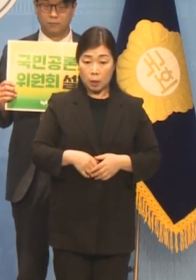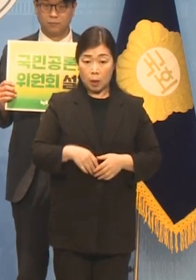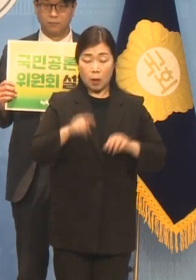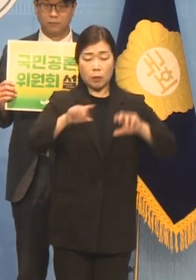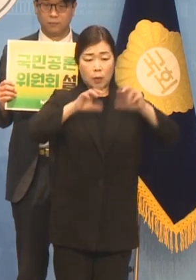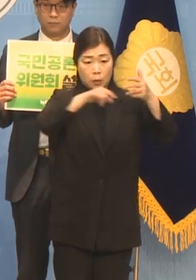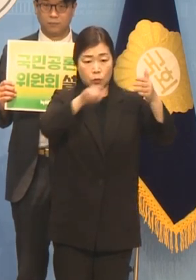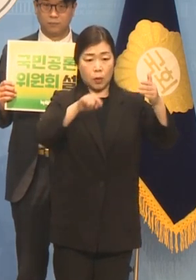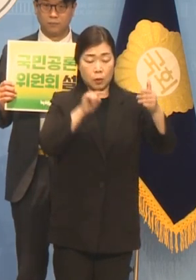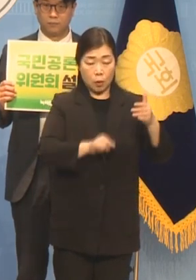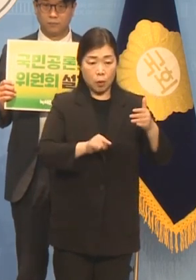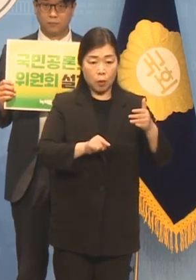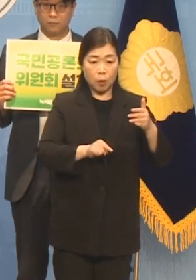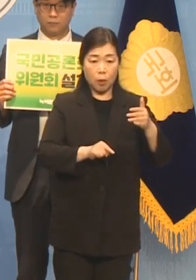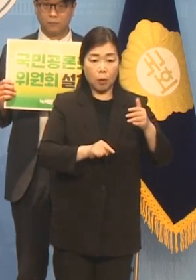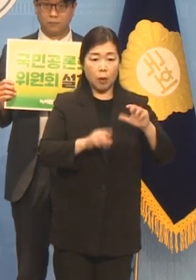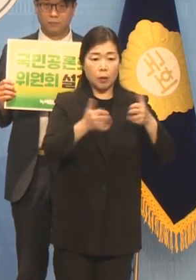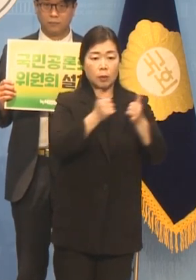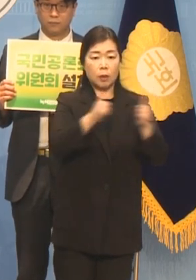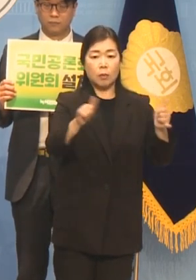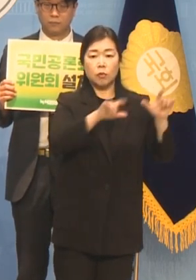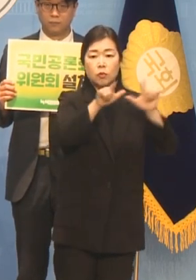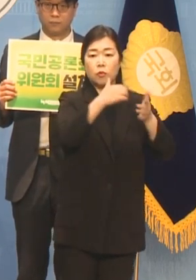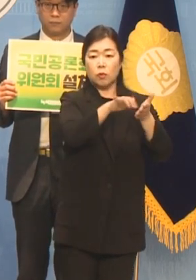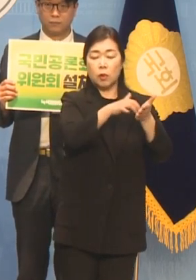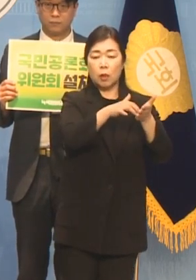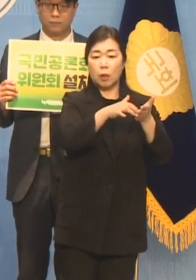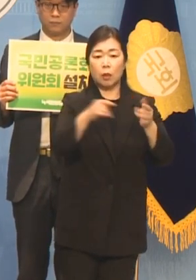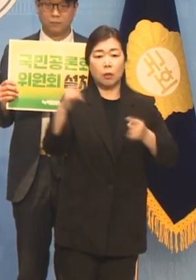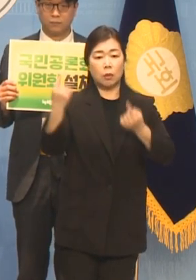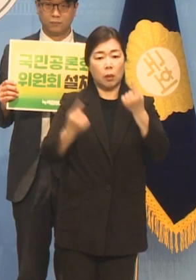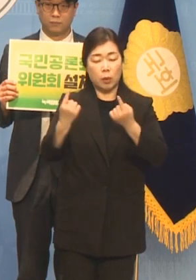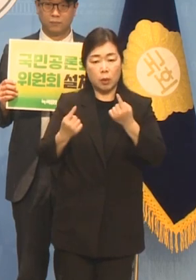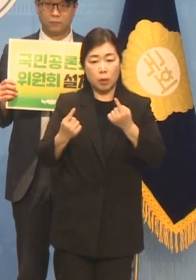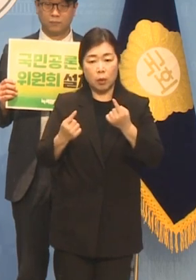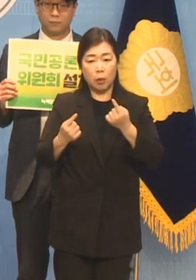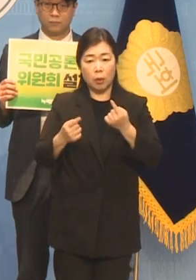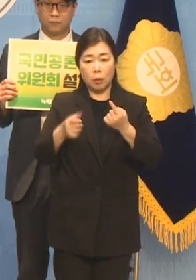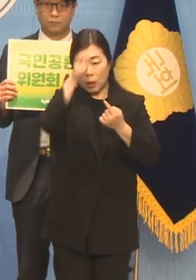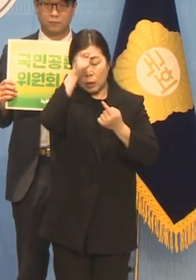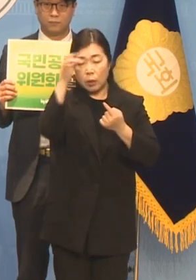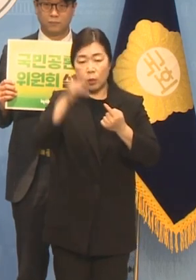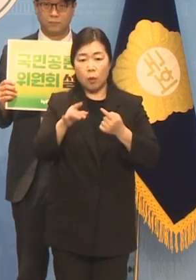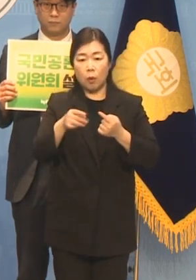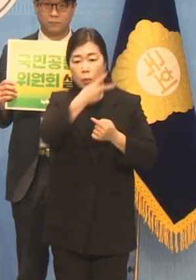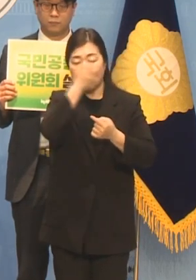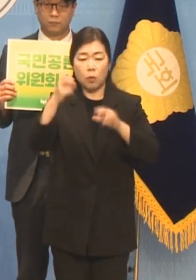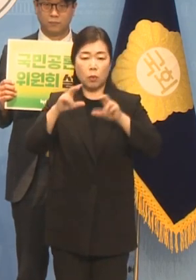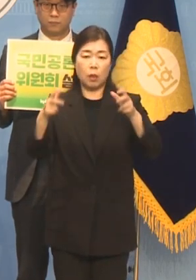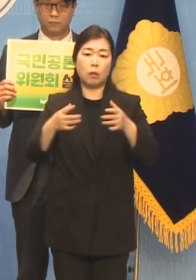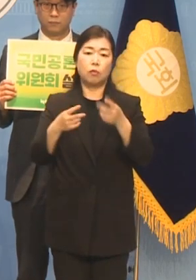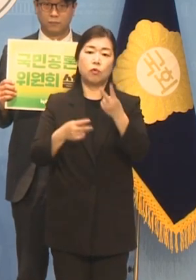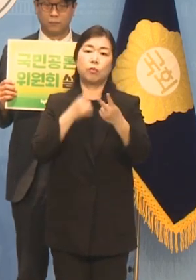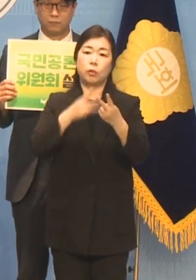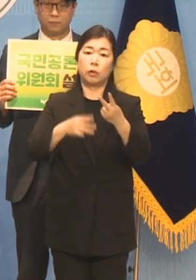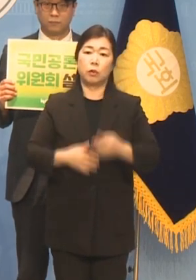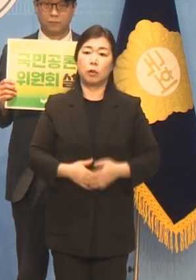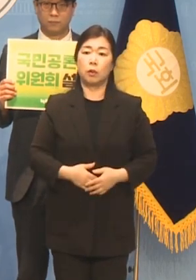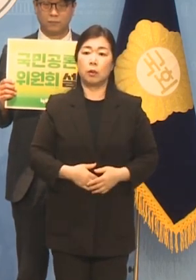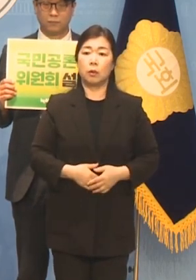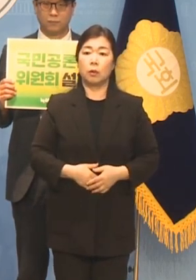중 우리나라보다 인구 대비 의사 수가 적은 나라는 튀르키예와 멕시코뿐입니다. 그에